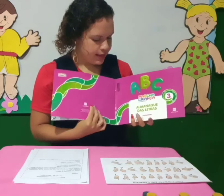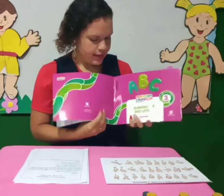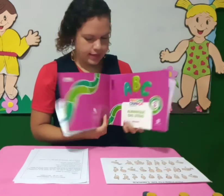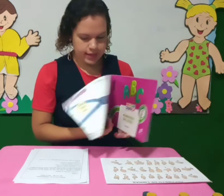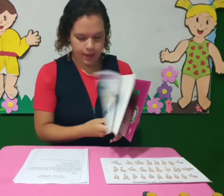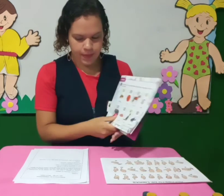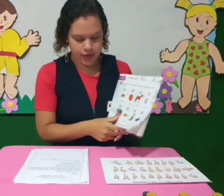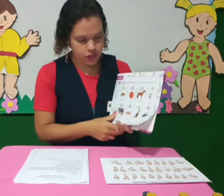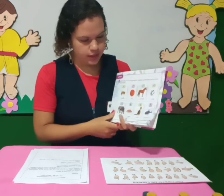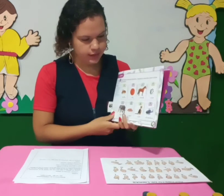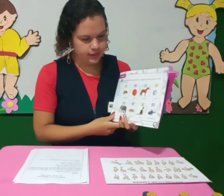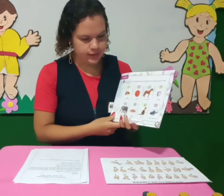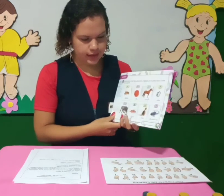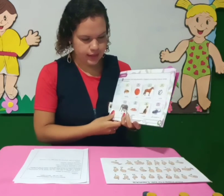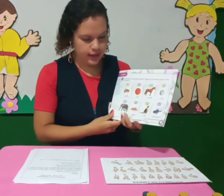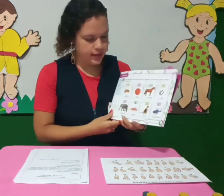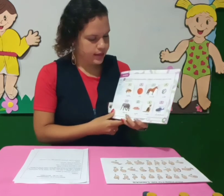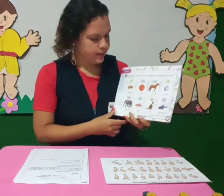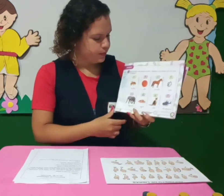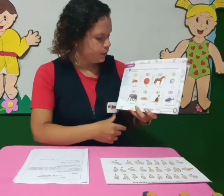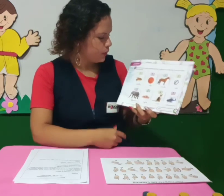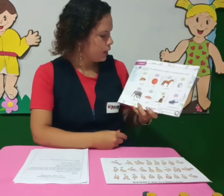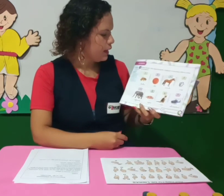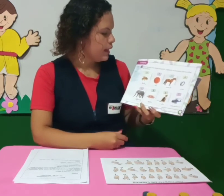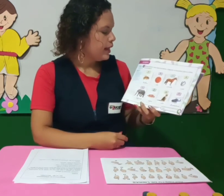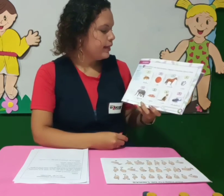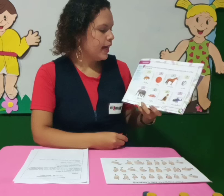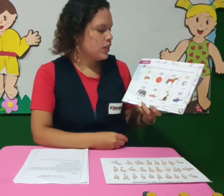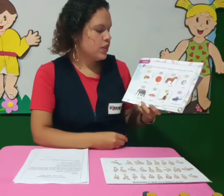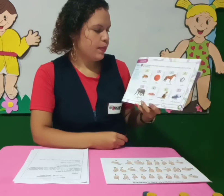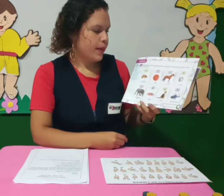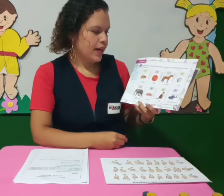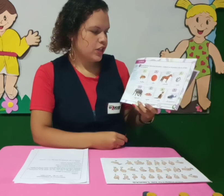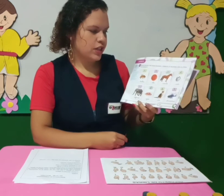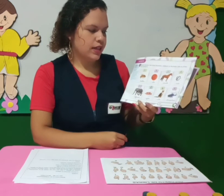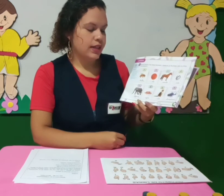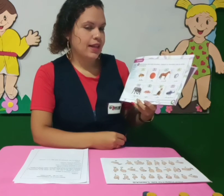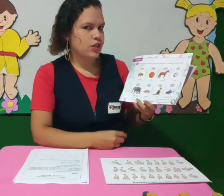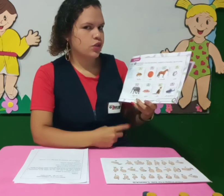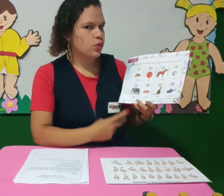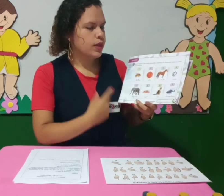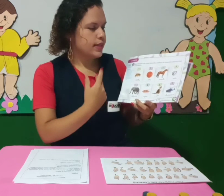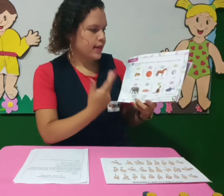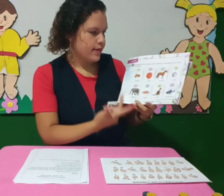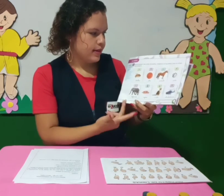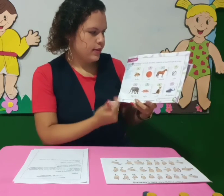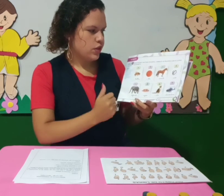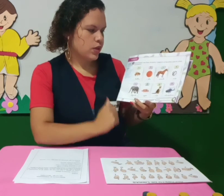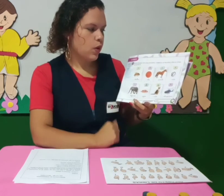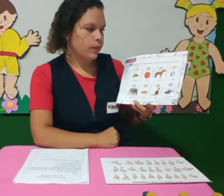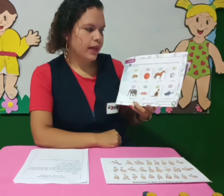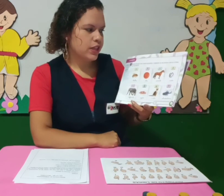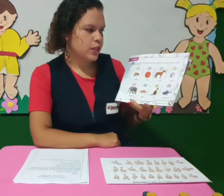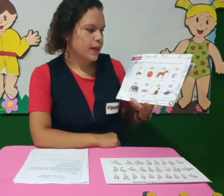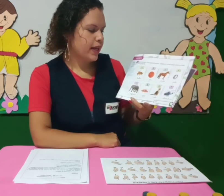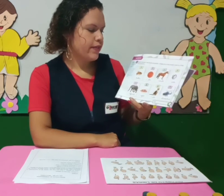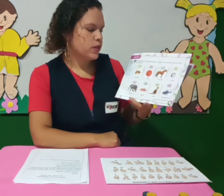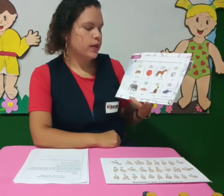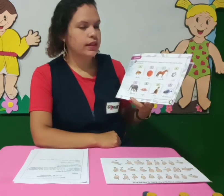letras, na página 3. Nesta página e nas duas seguintes, complete as palavras com a letra